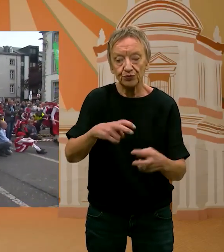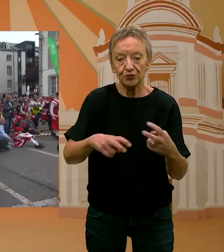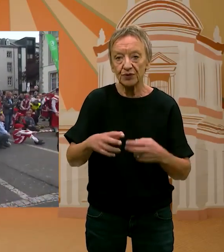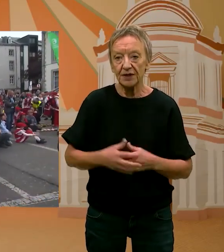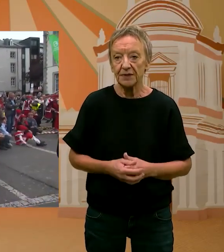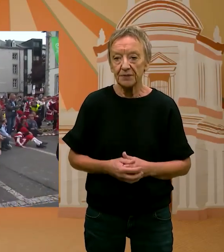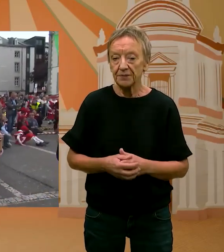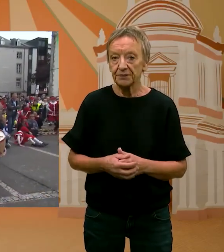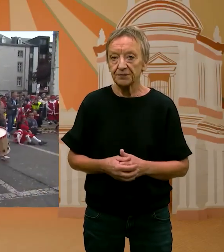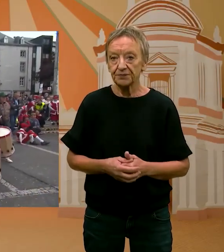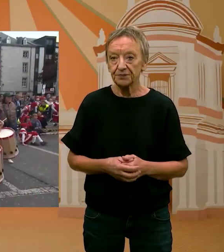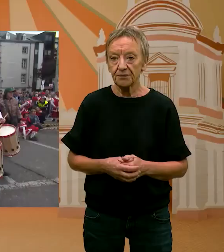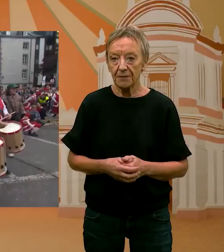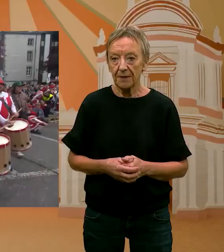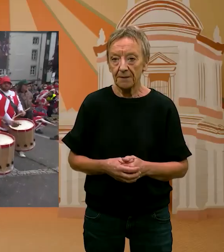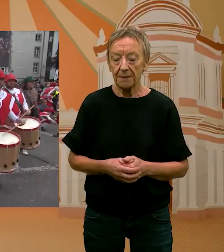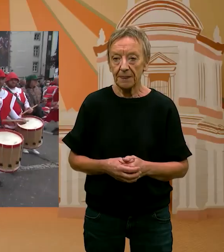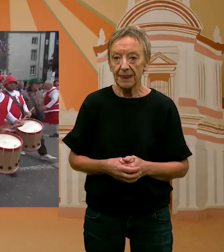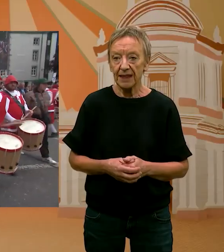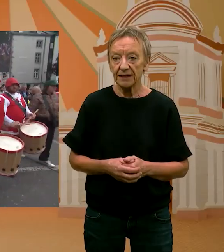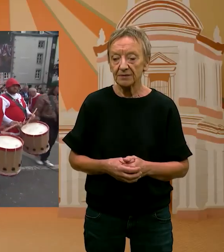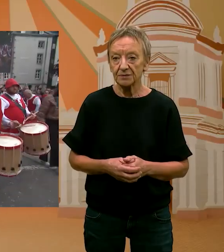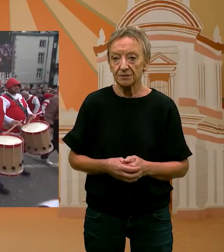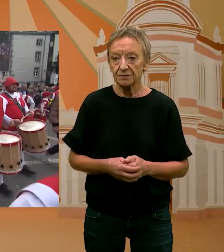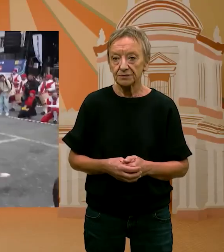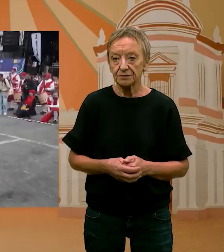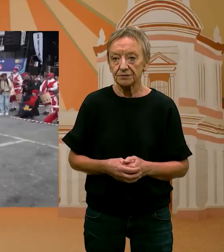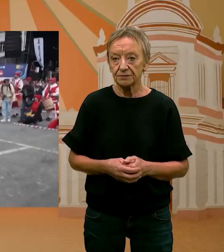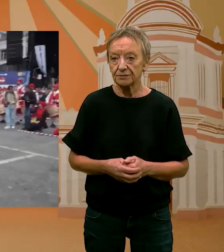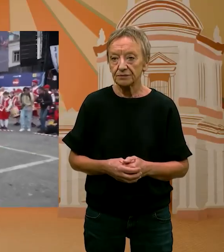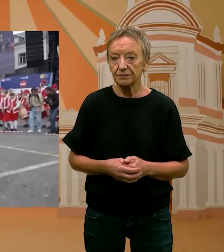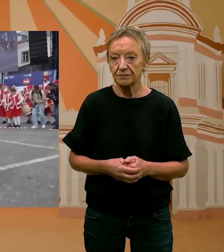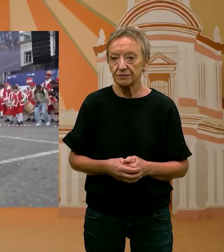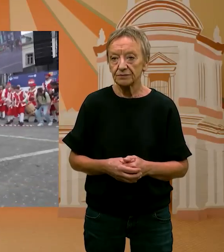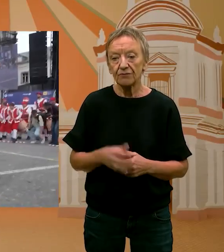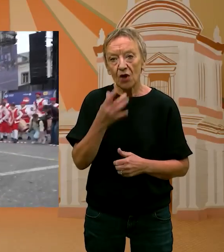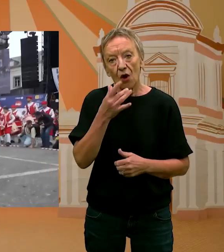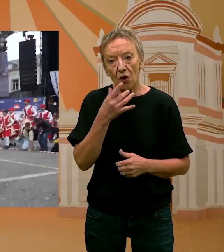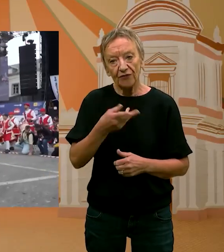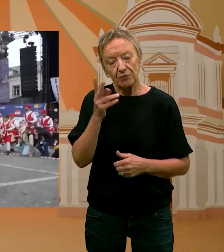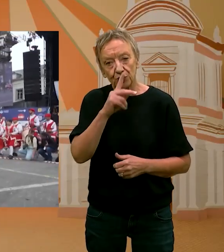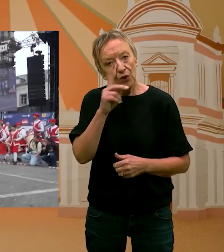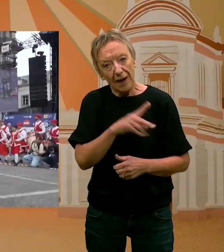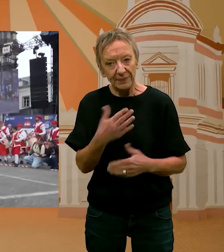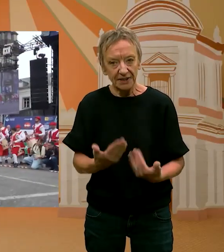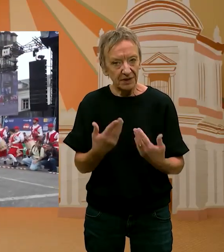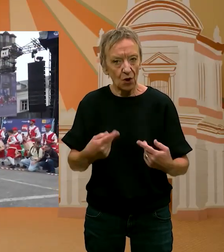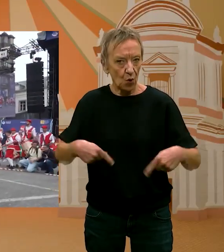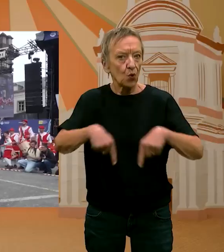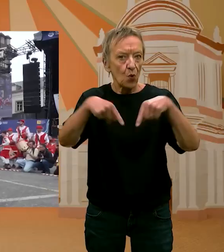pas non plus. C'est de donner une issue au combat. Voilà. On n'a pas de lampadaire ici, s'il fait noir, à un moment, voilà. Et pour le public et pour tout le monde, et peut-être qu'ils ont soif aussi. Non,